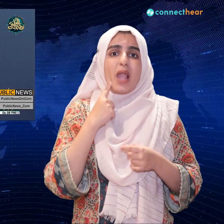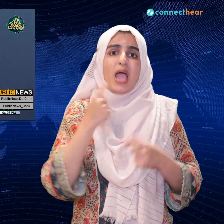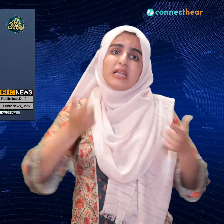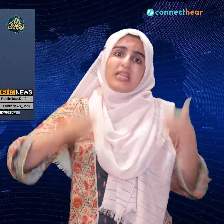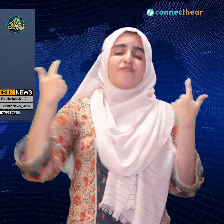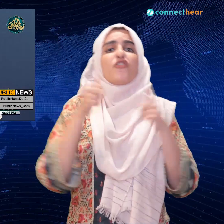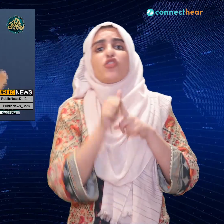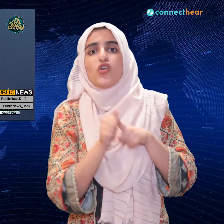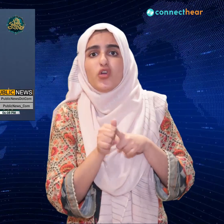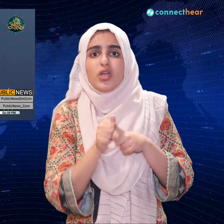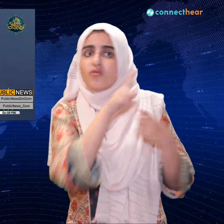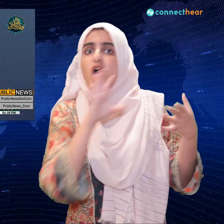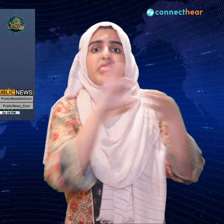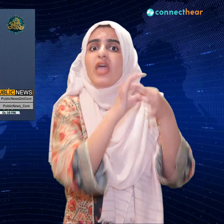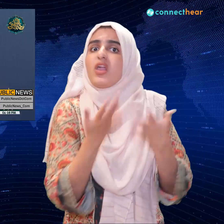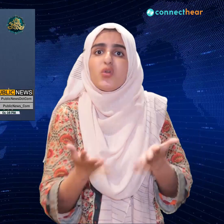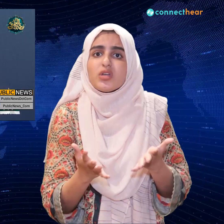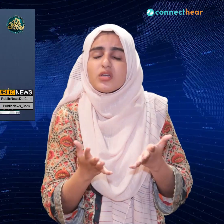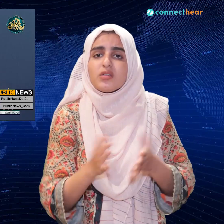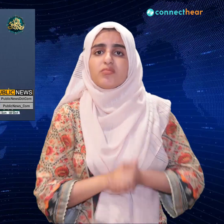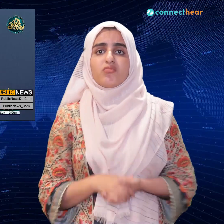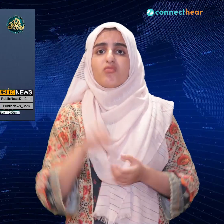نہیں بنے. لیکن کیونکہ